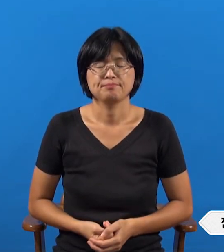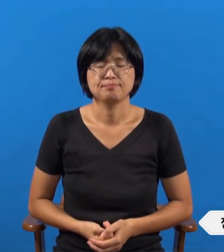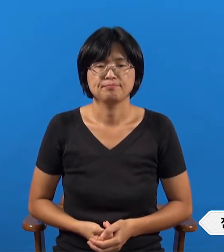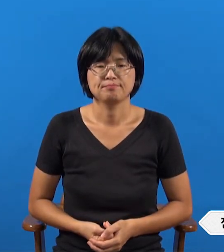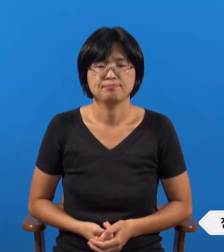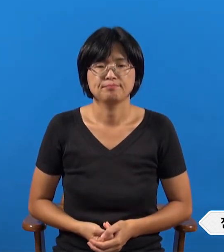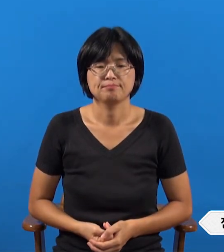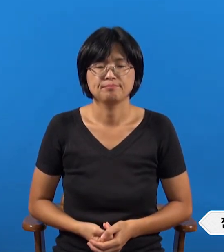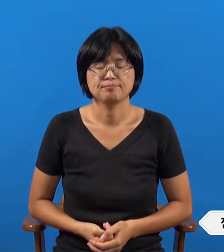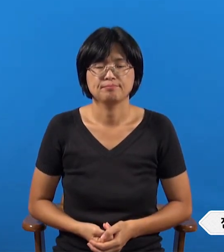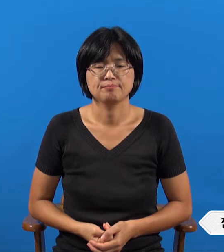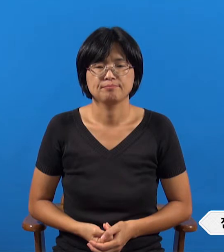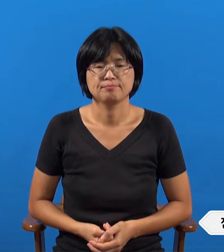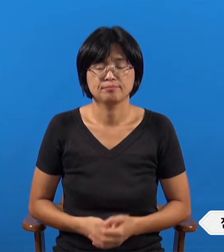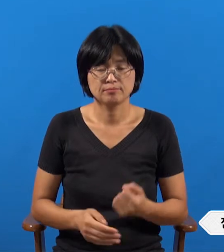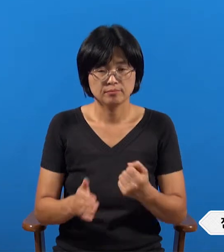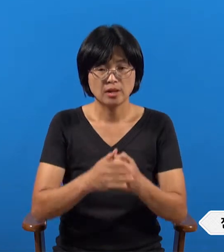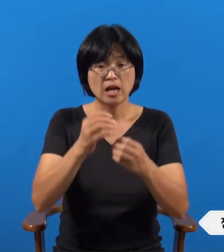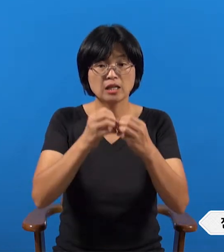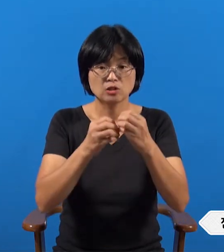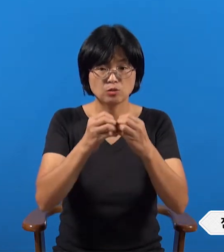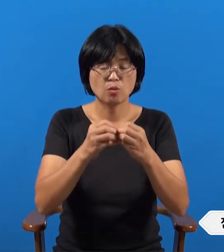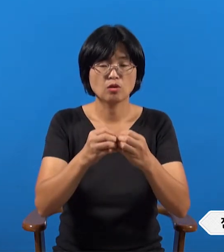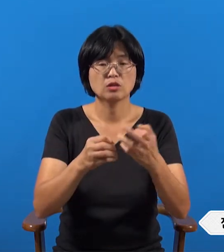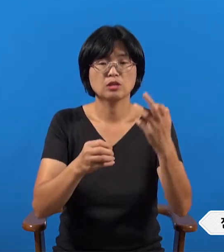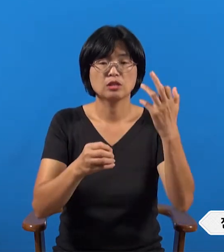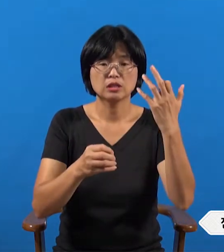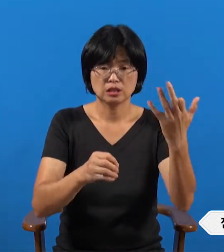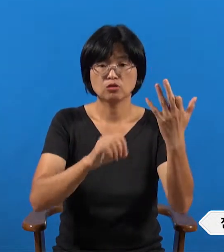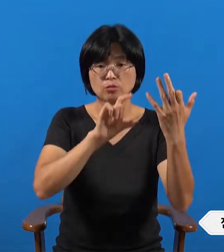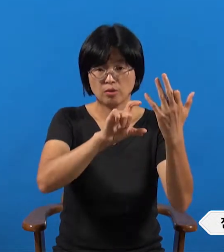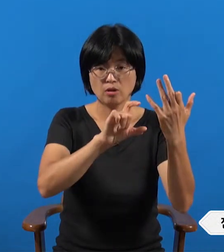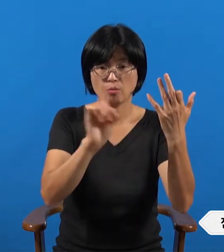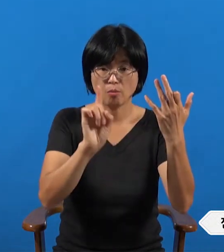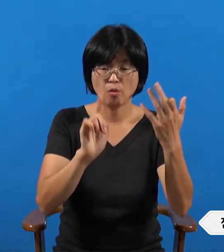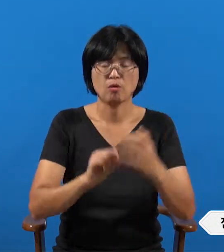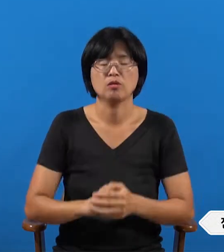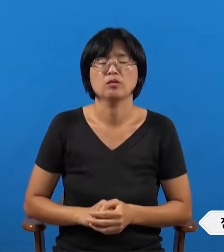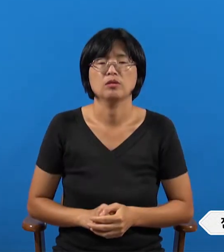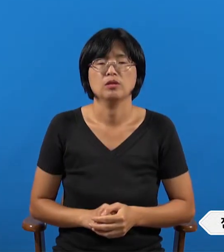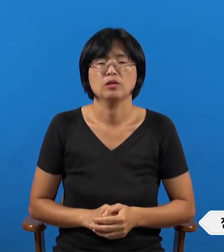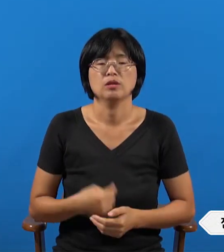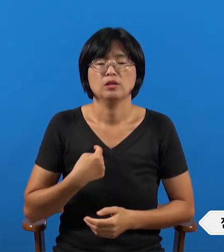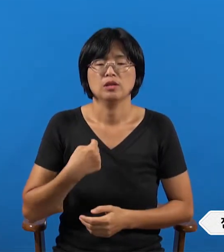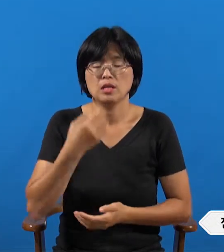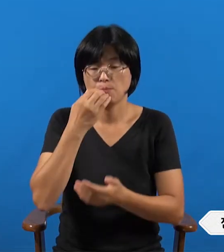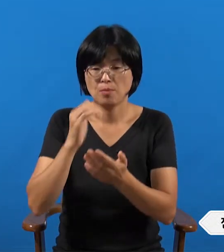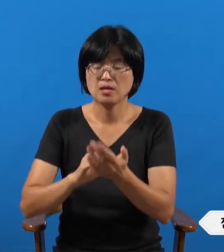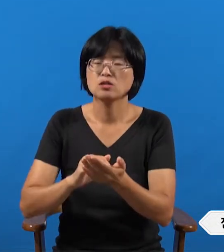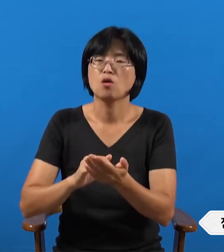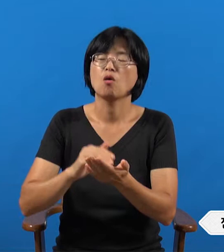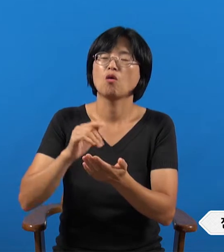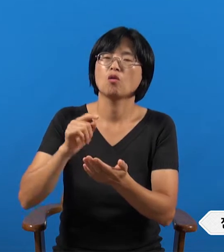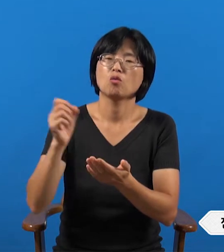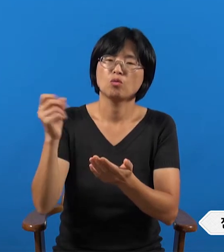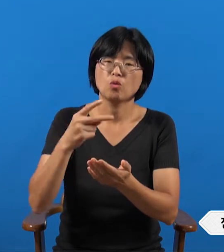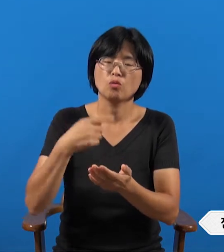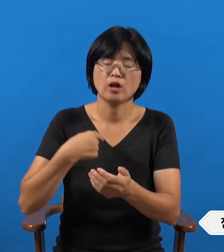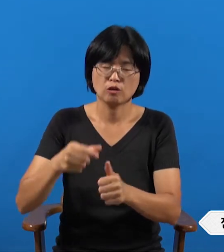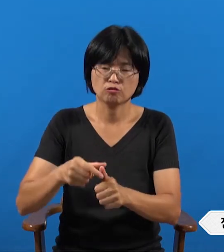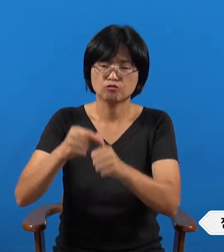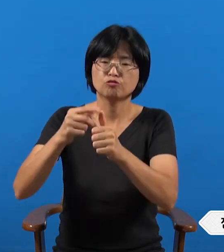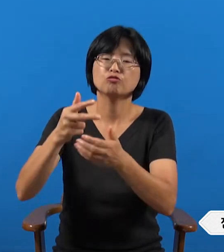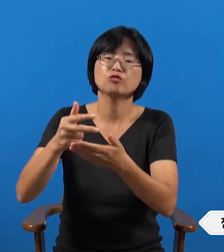말에서 이루어집니다. 그래서 시편 기자는 19편에 이렇게 고백합니다. 나의